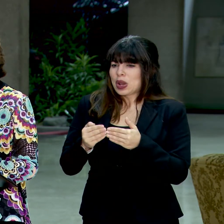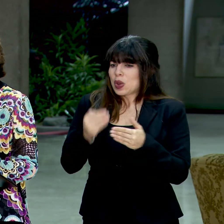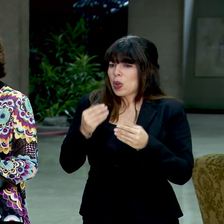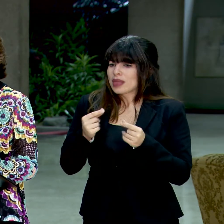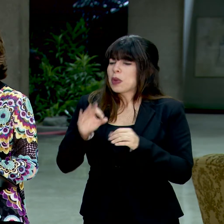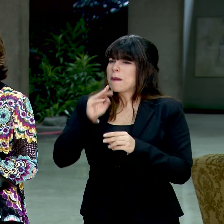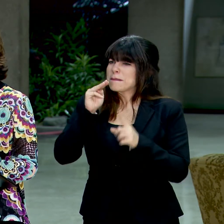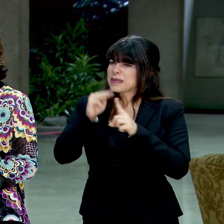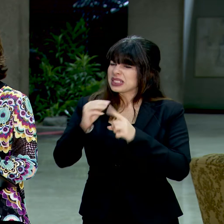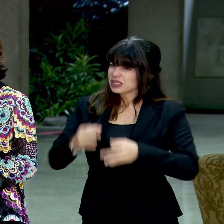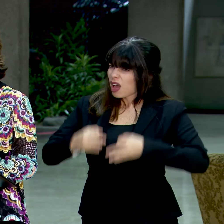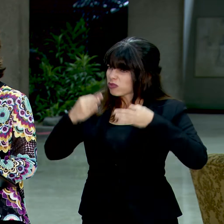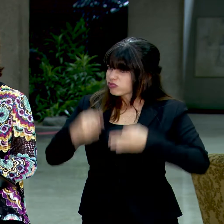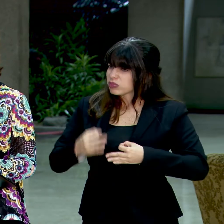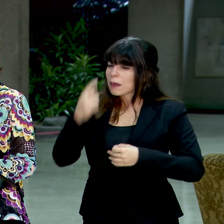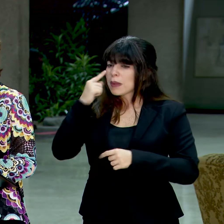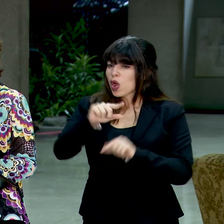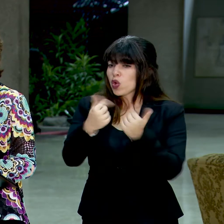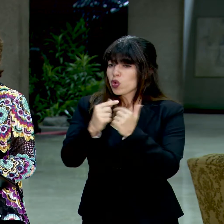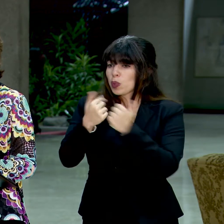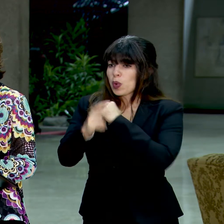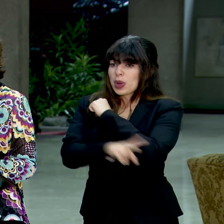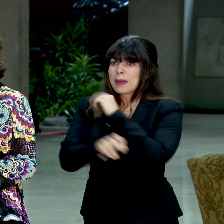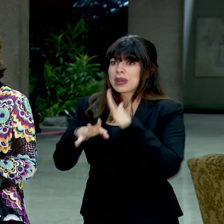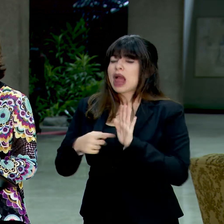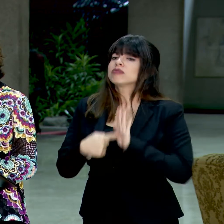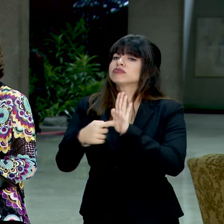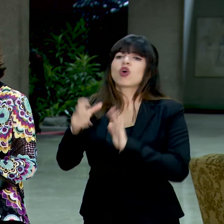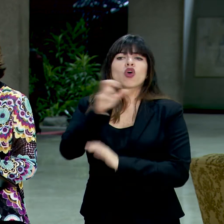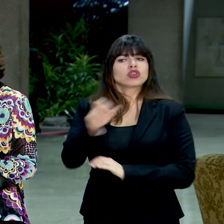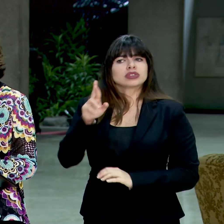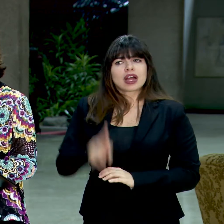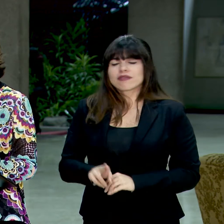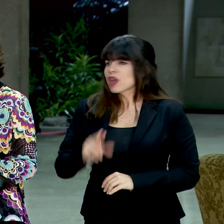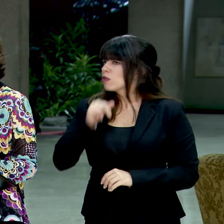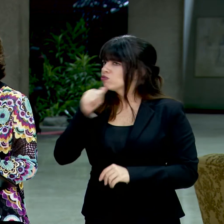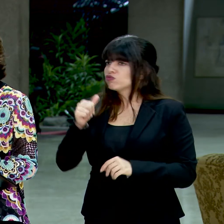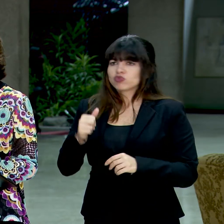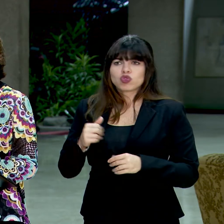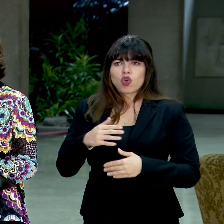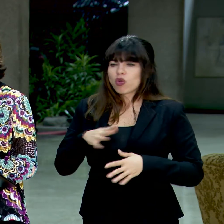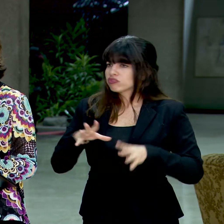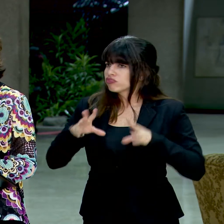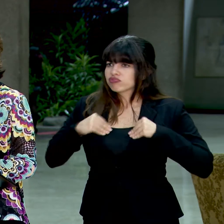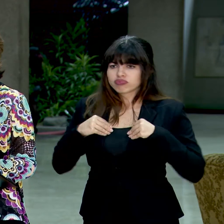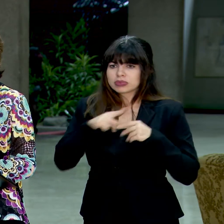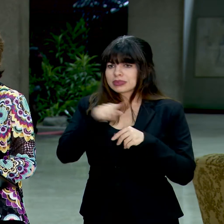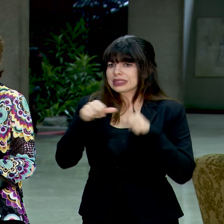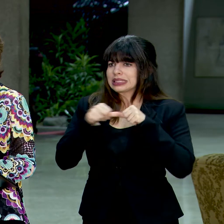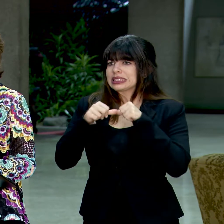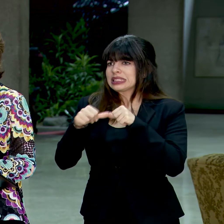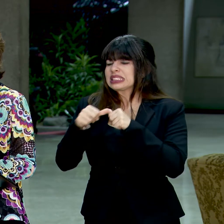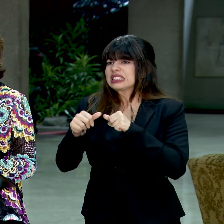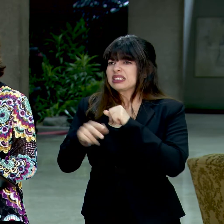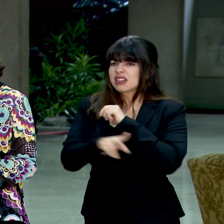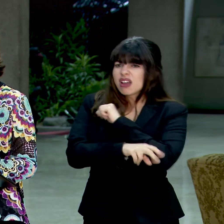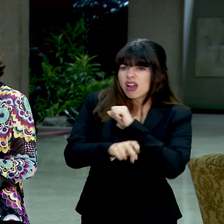mensaje contundente a estas bandas criminales de que en Costa Rica no estamos dispuestos a que sigan haciendo las